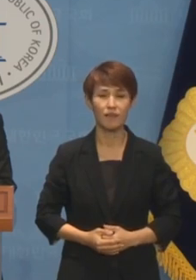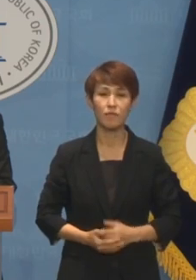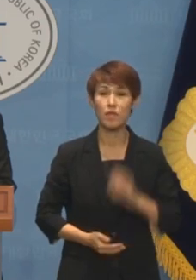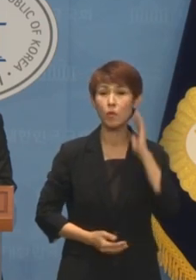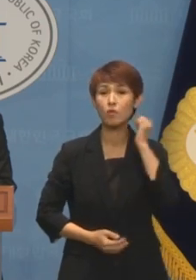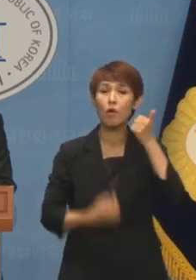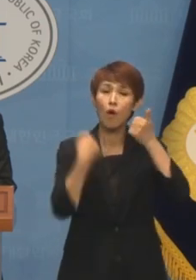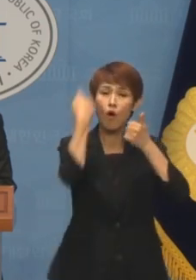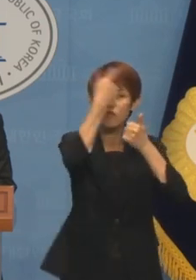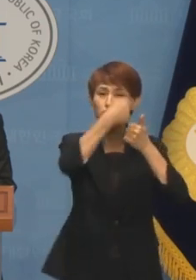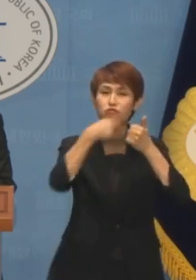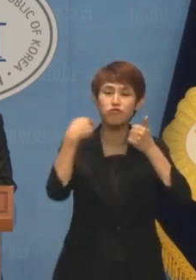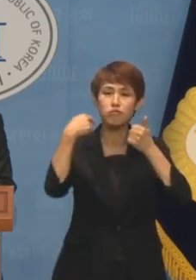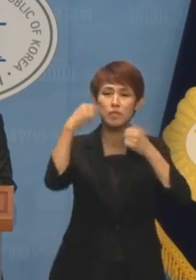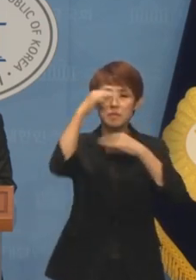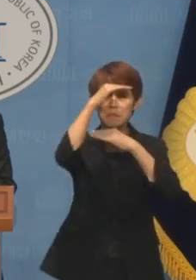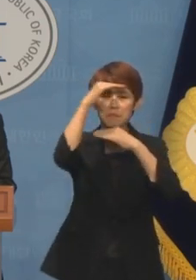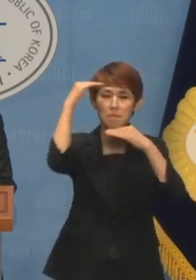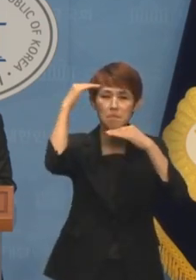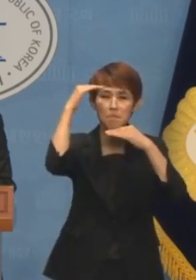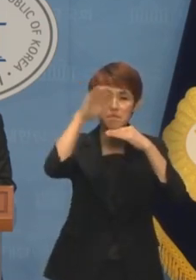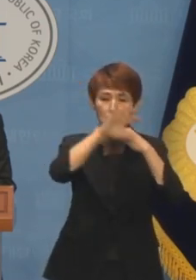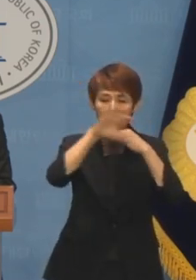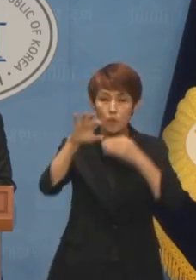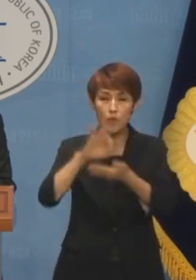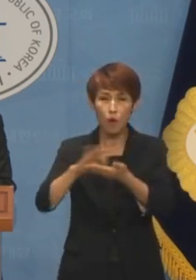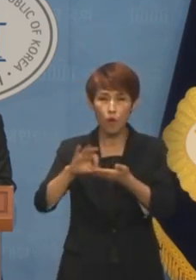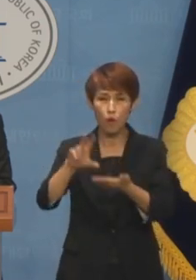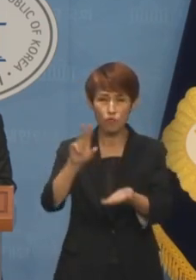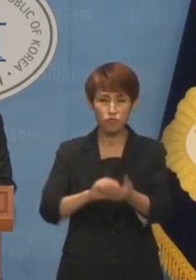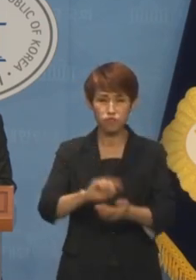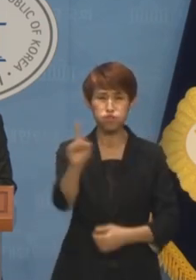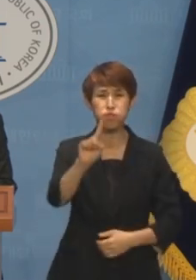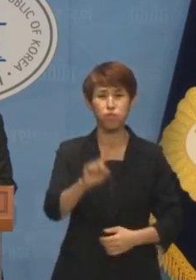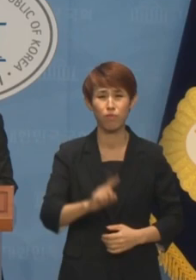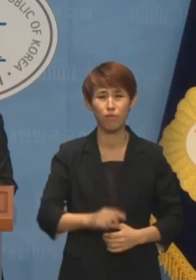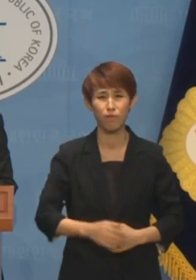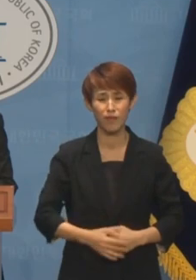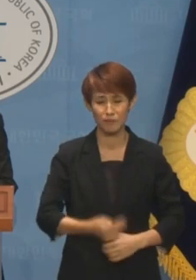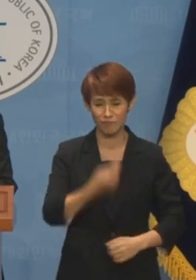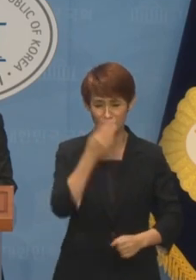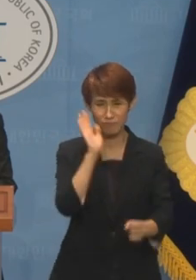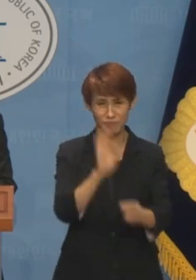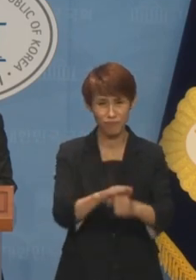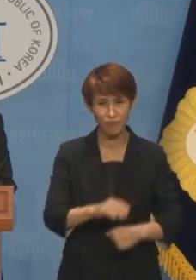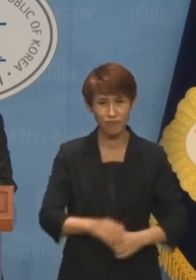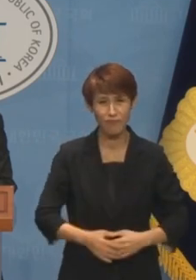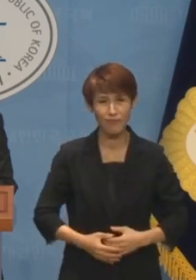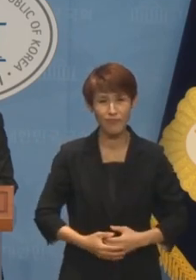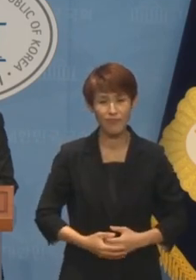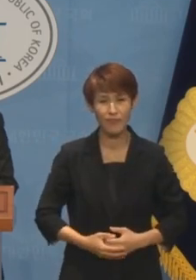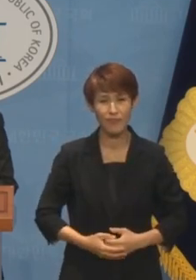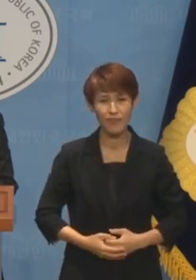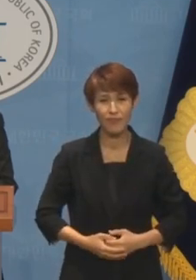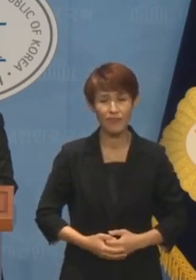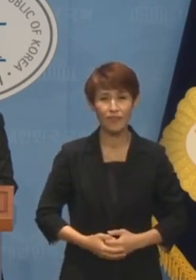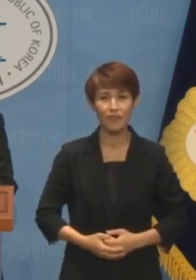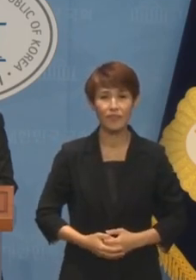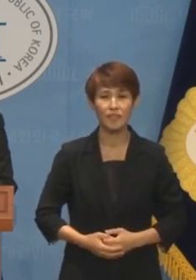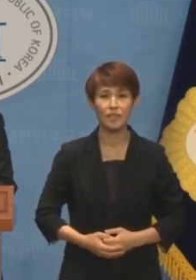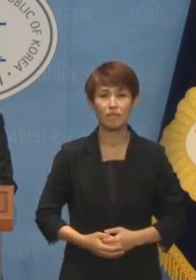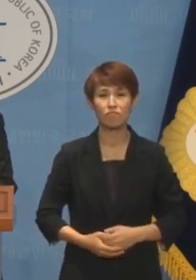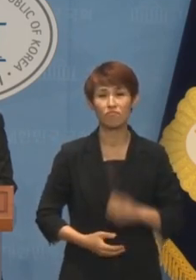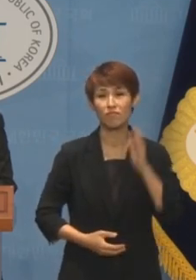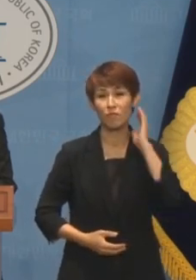대통령의 얼굴 이미지를 일부 잘라 쓰는 것이 무슨 문제가 있다는 것인지 어이가 없습니다. 최고